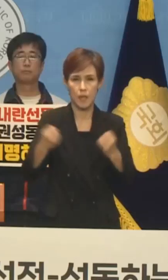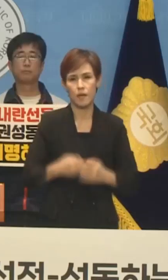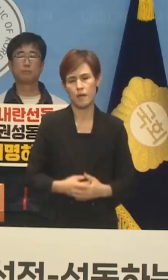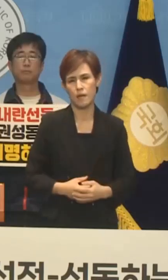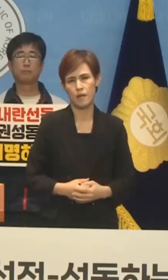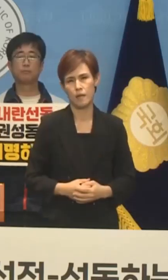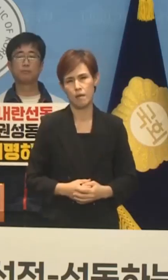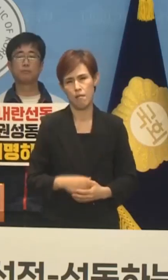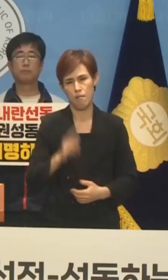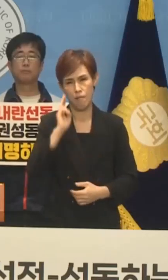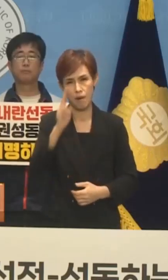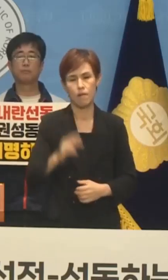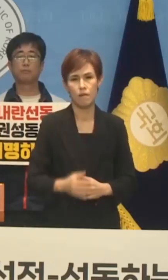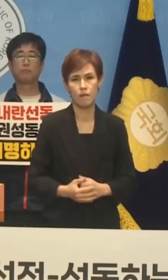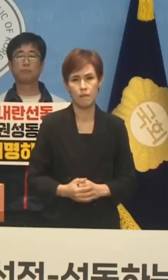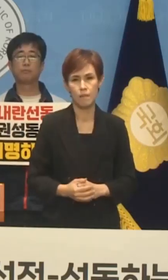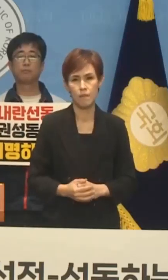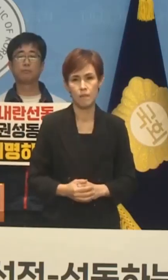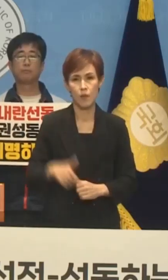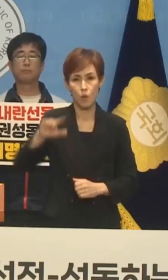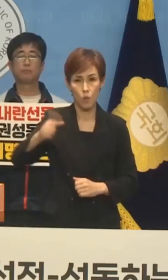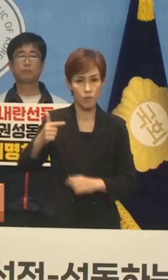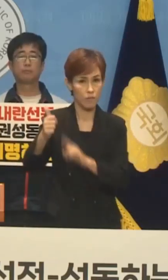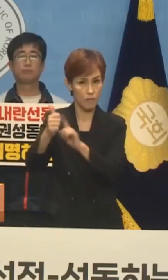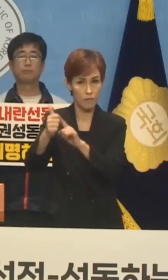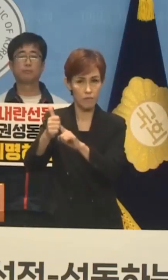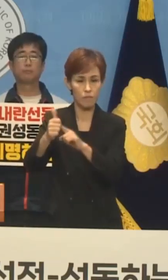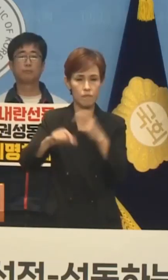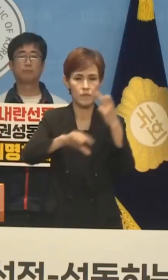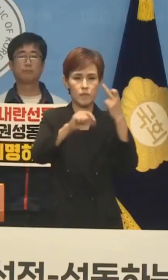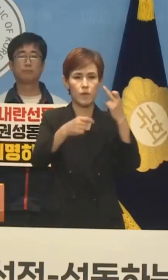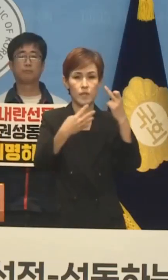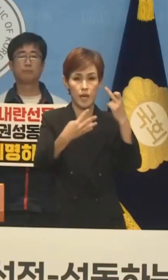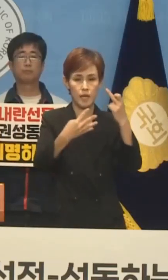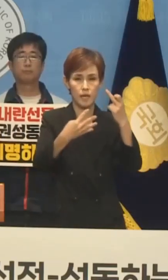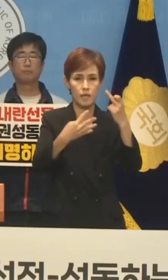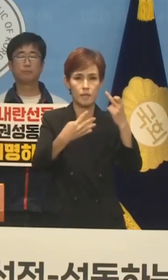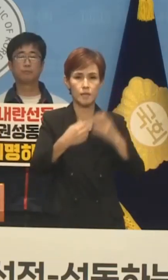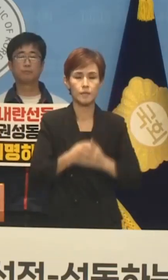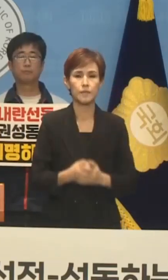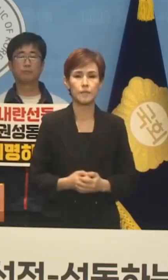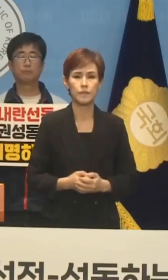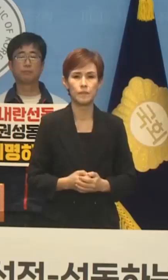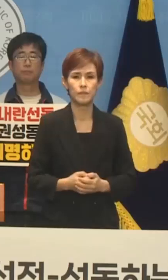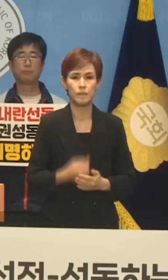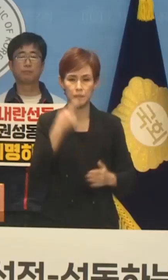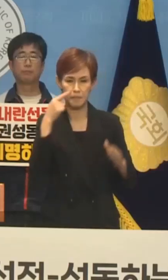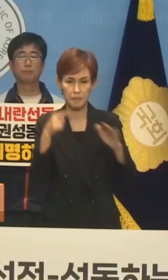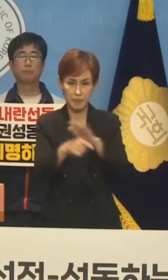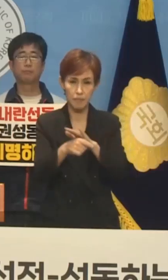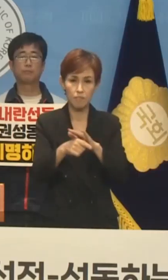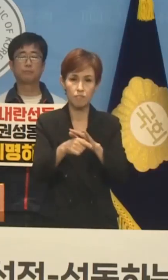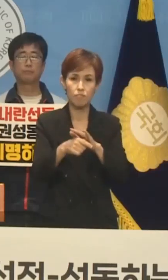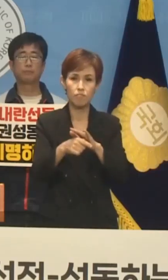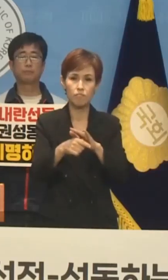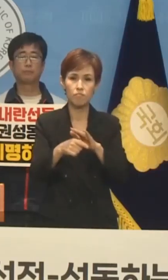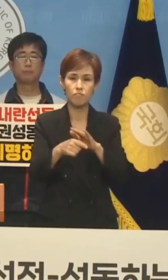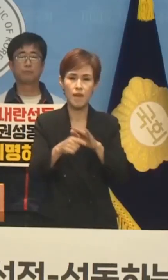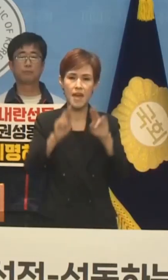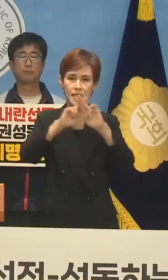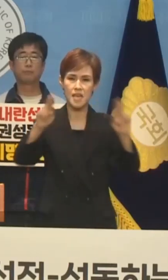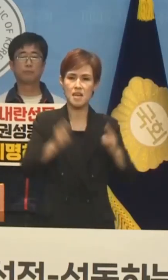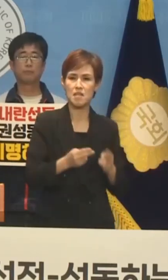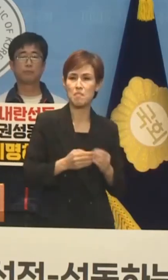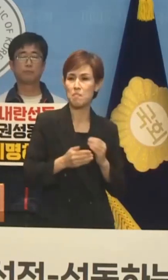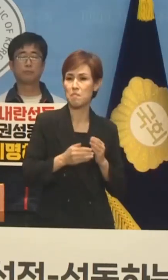정도로 차고 넘친다. 권성동은 12월 4일 계엄 해제 표결에 불참하고 12월 7일 윤석열